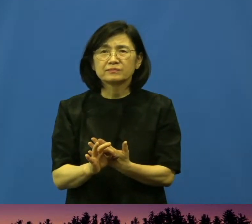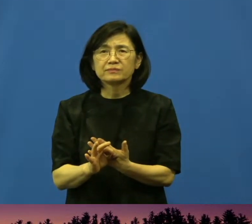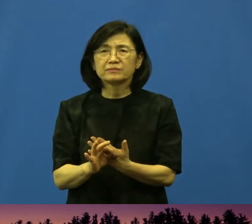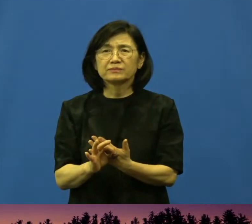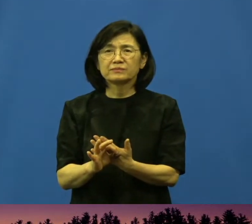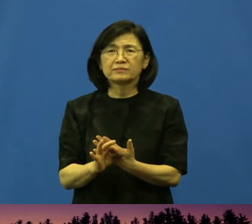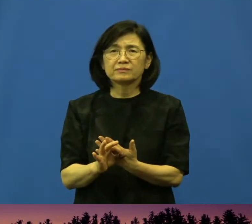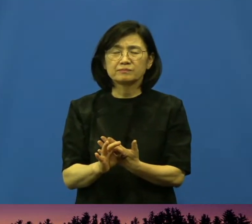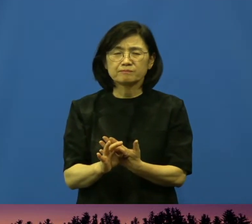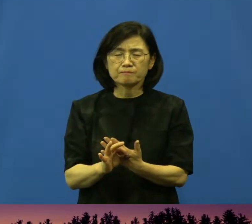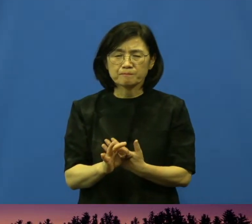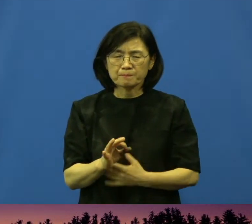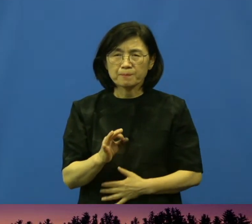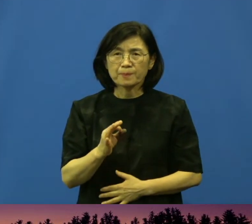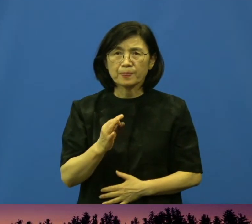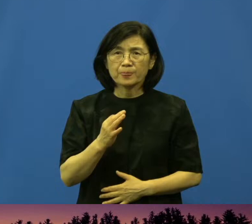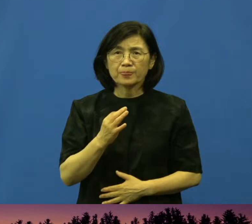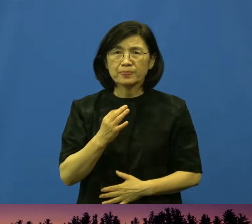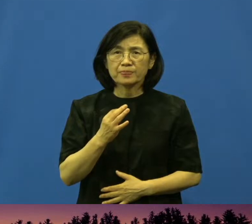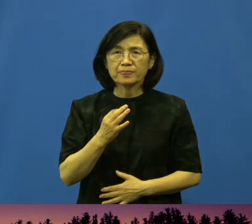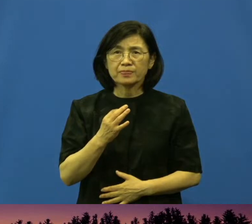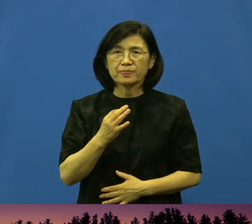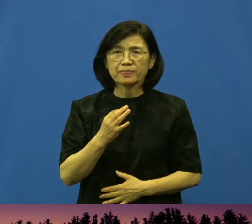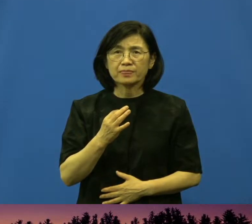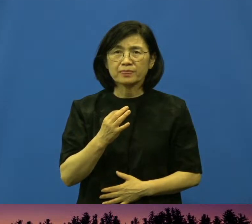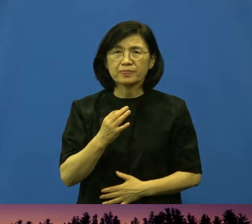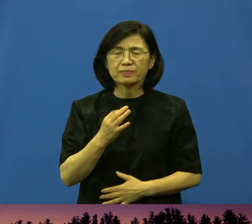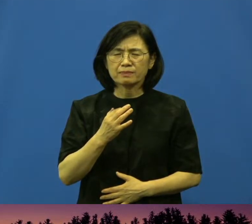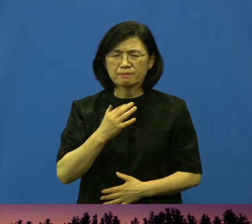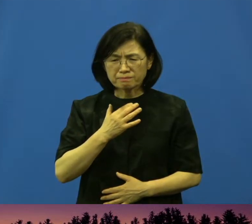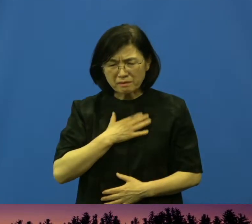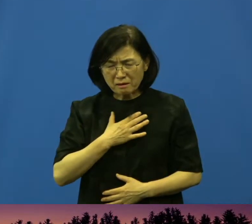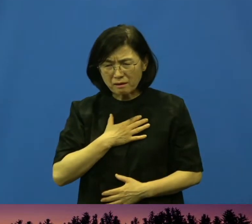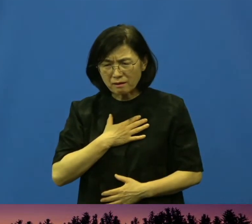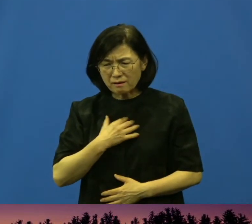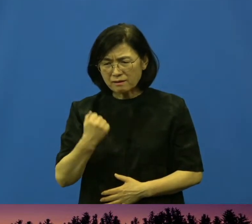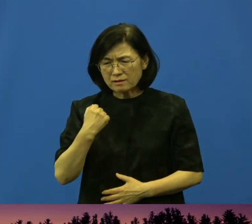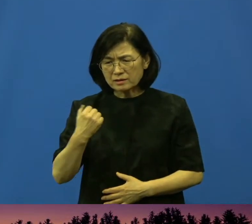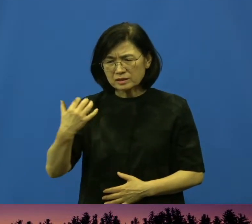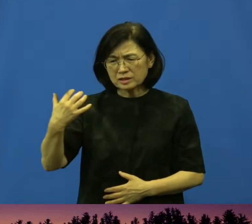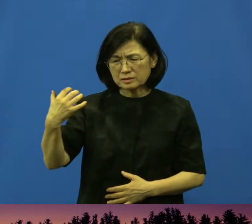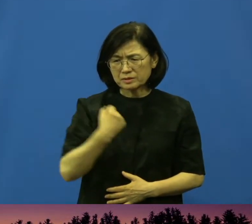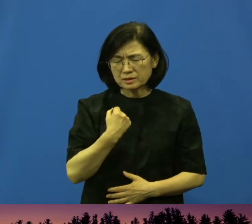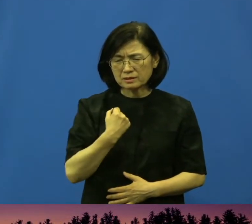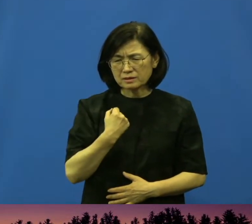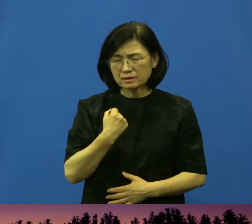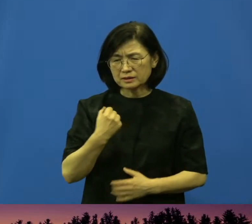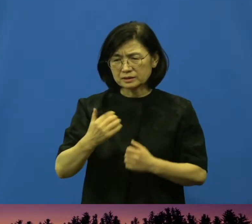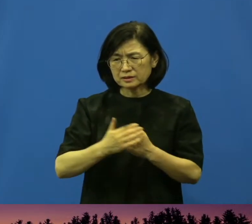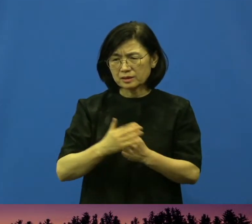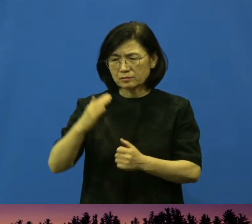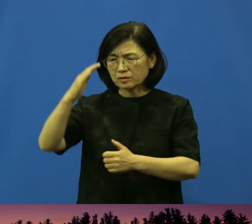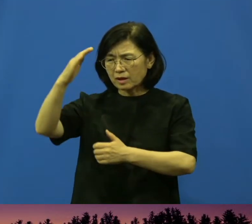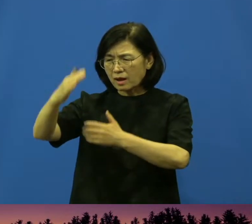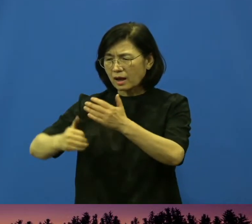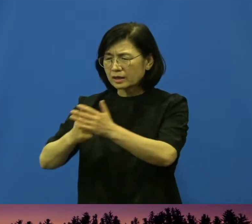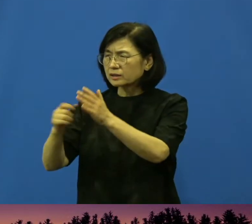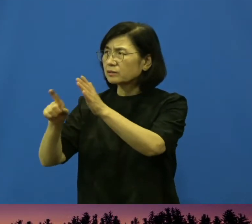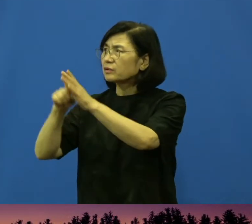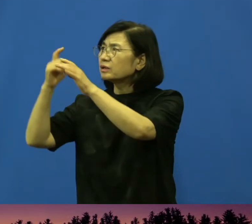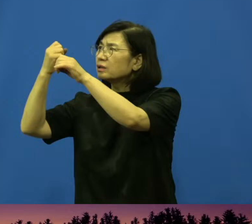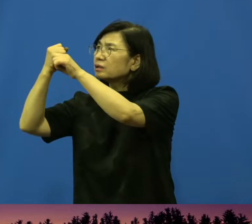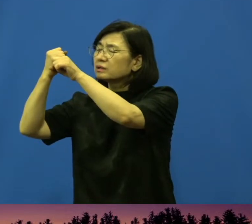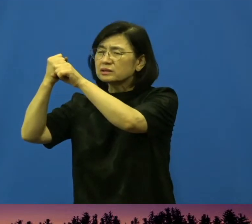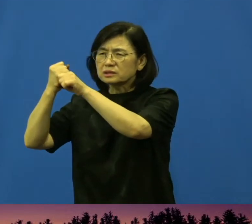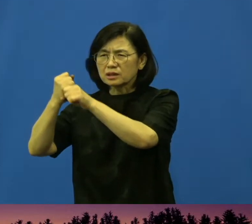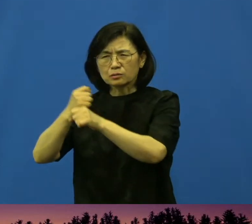더 이상 의지해야 될 대상이신 하나님을 의지하지 않는 거예요. 그래서 성공이 위험한 겁니다. 성공이 왜